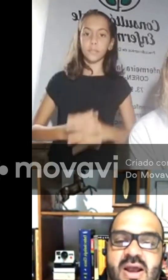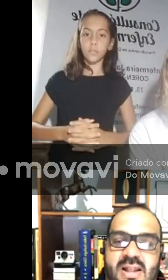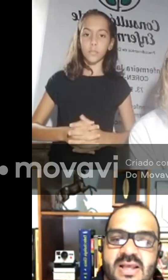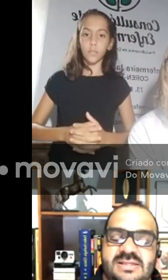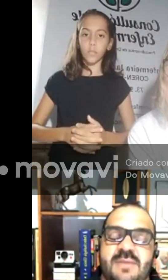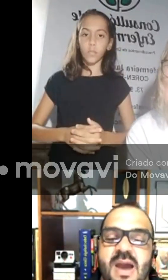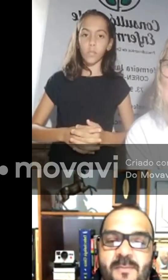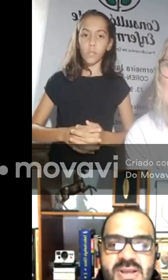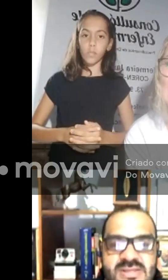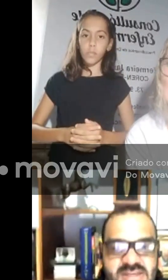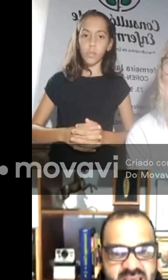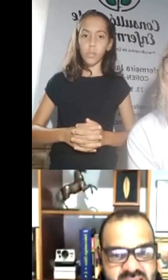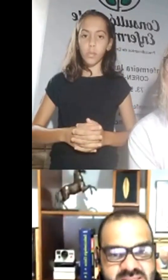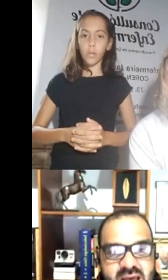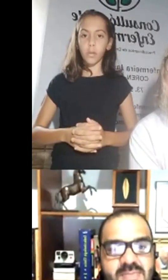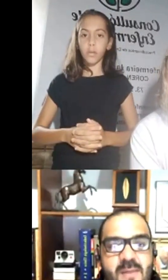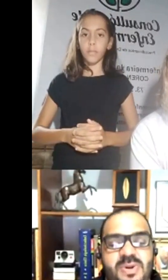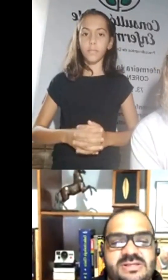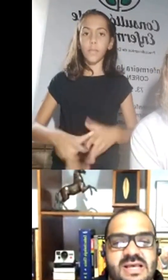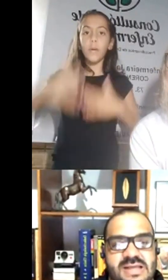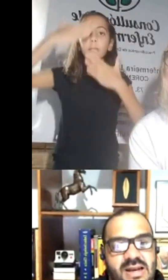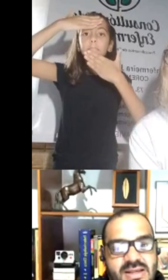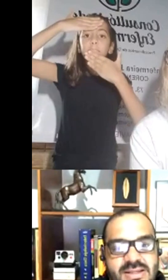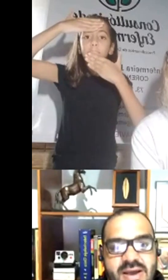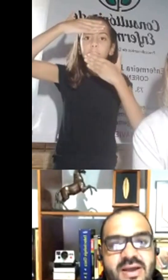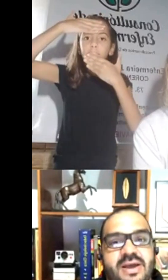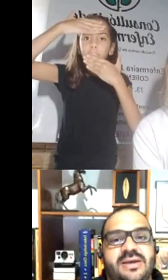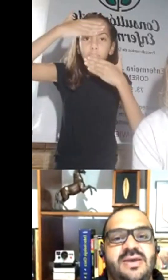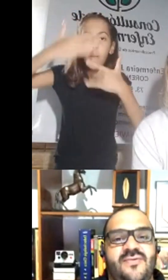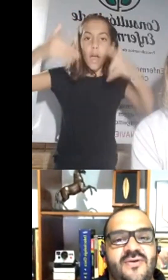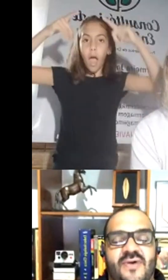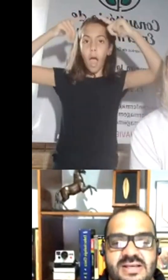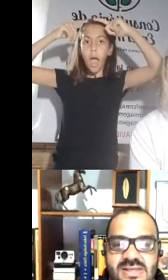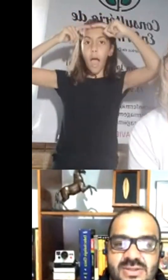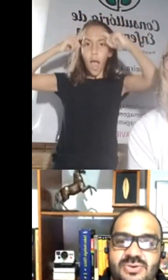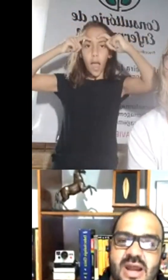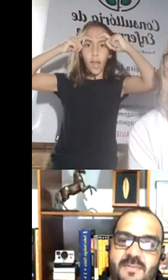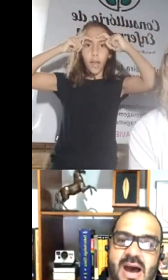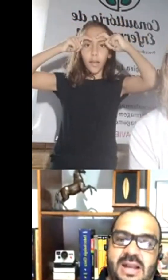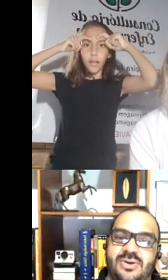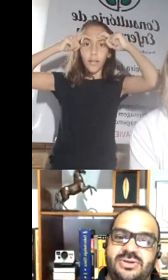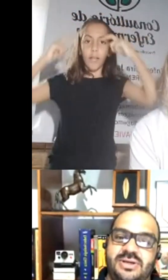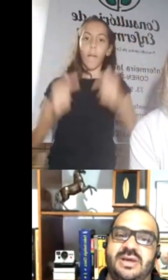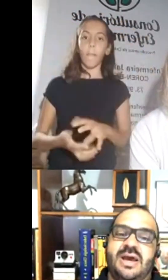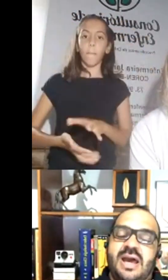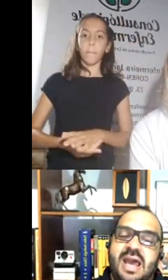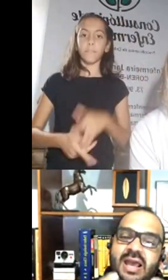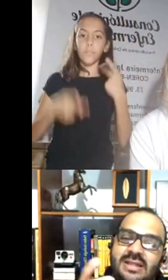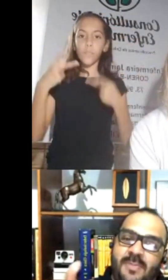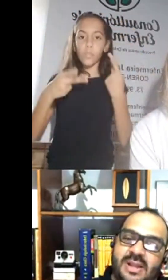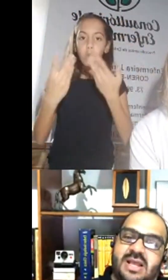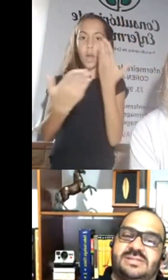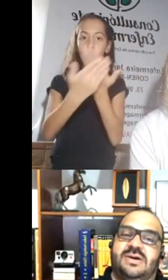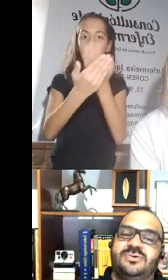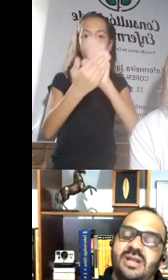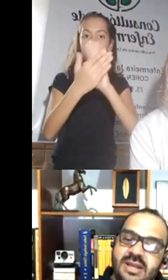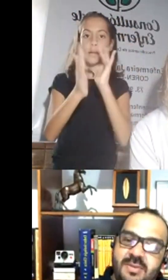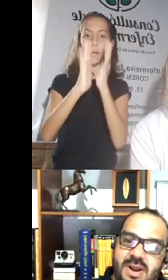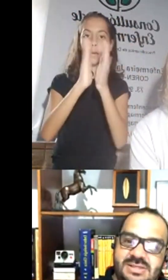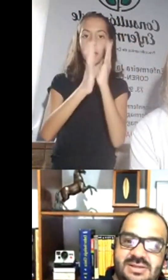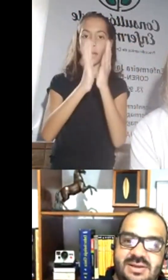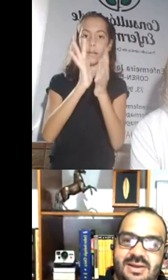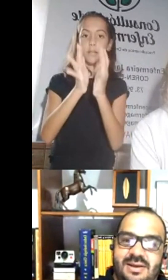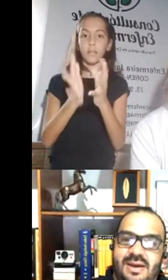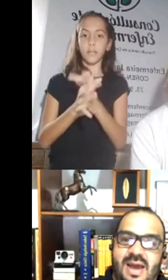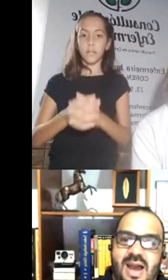quero agradecer Considerações? a minha princesa linda, que vem fazendo um trabalho de interpretação de